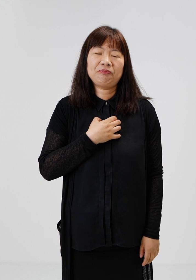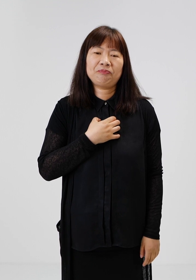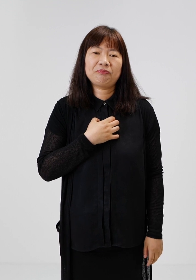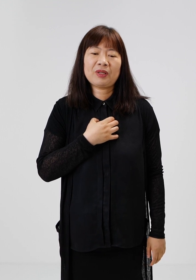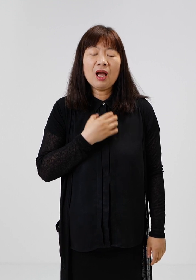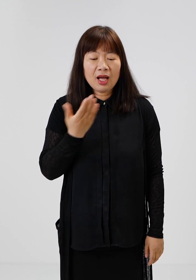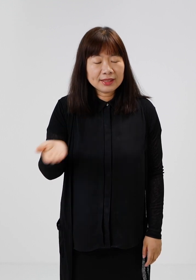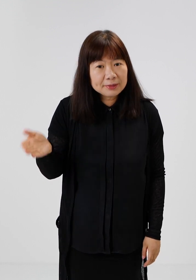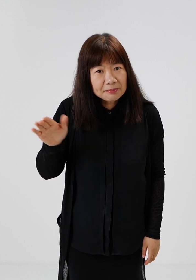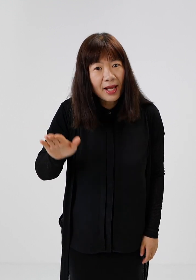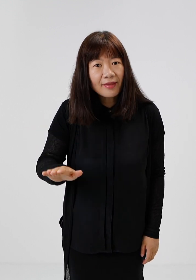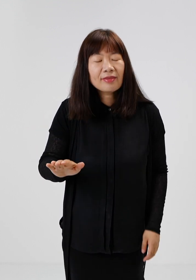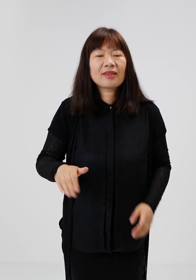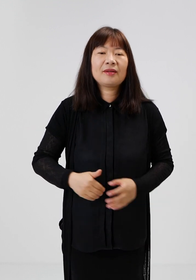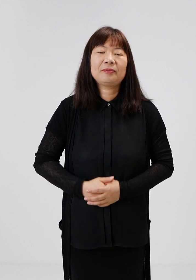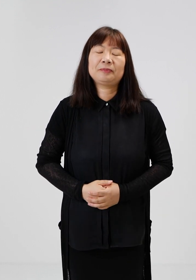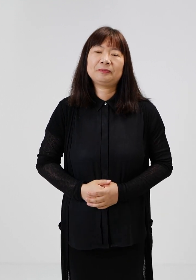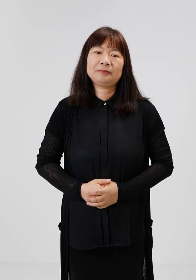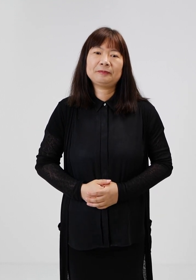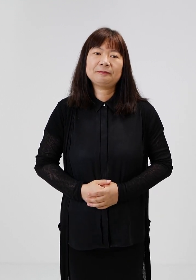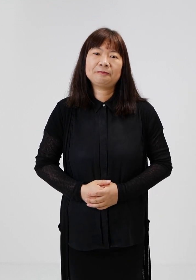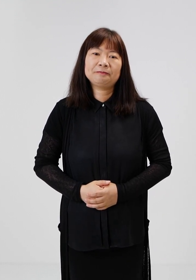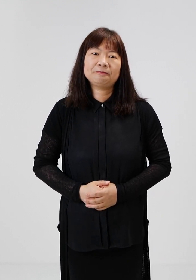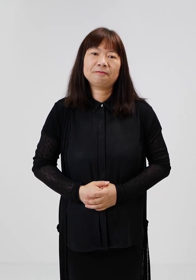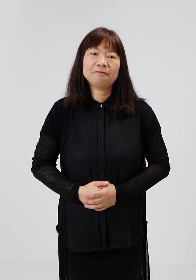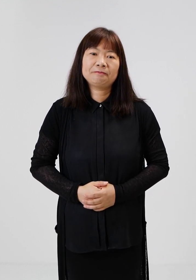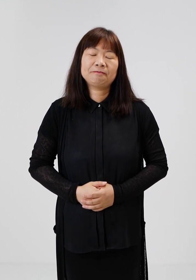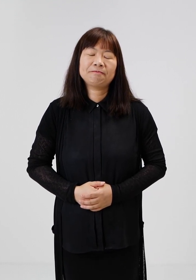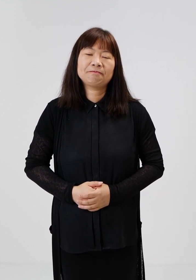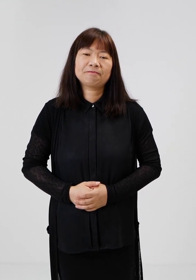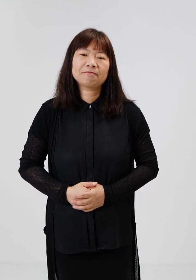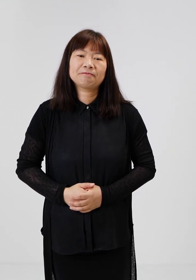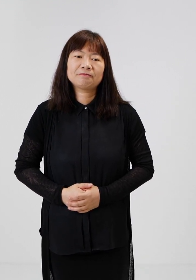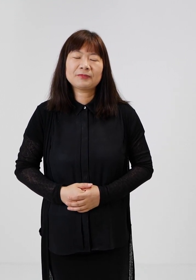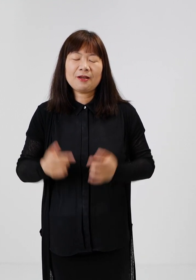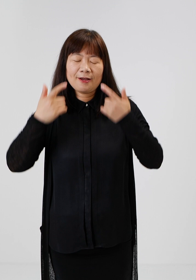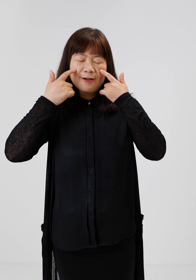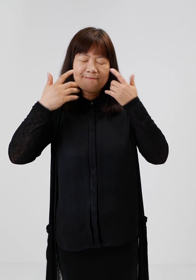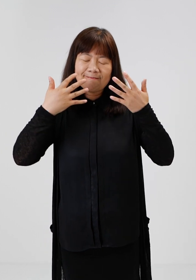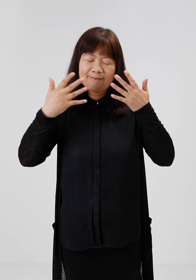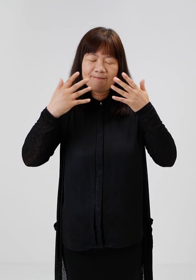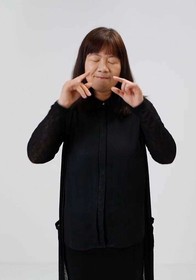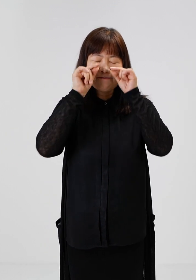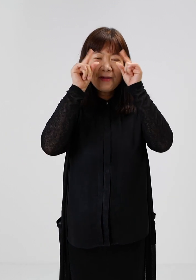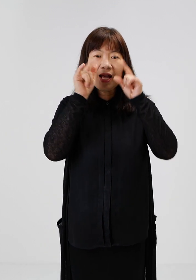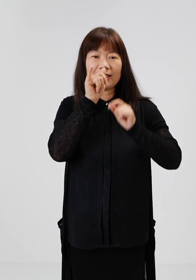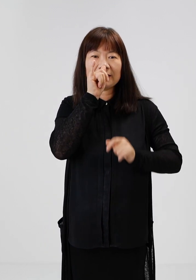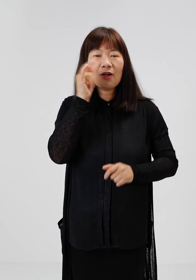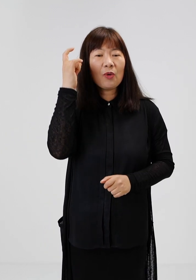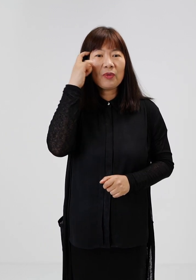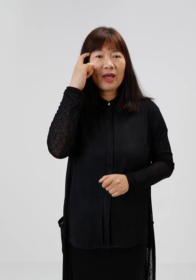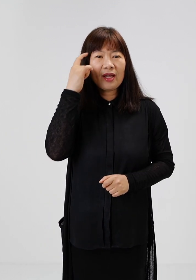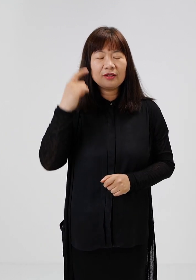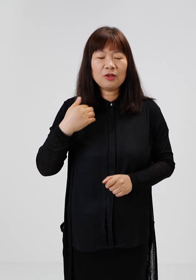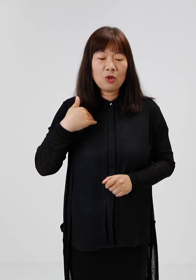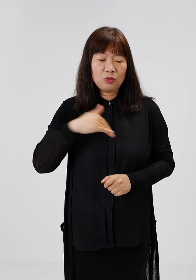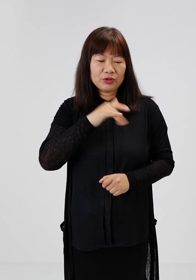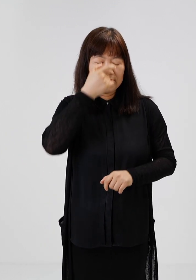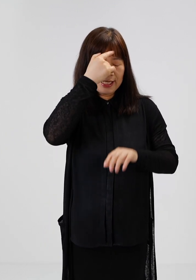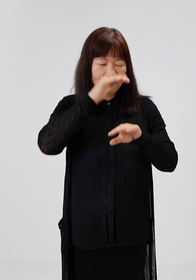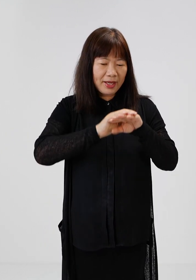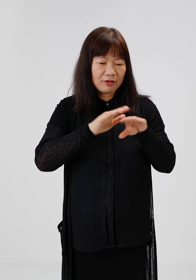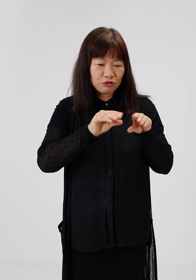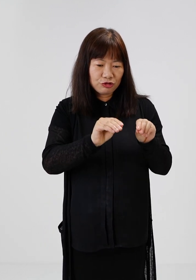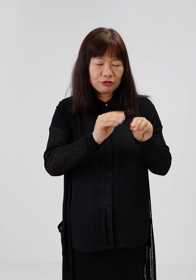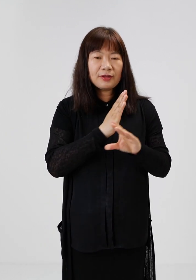그렇지만 그들은 이제 뼈저리게 알았어요. 그럼에도 불구하고 우리가 예배를 중단할 수는 없다.